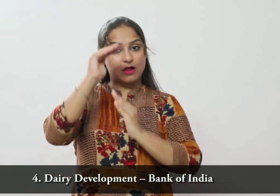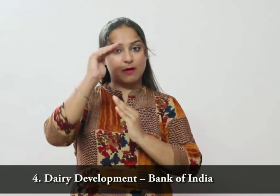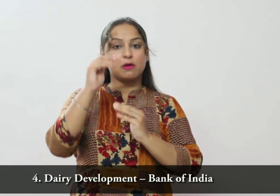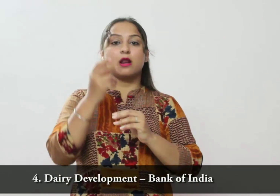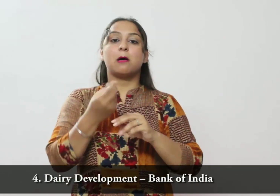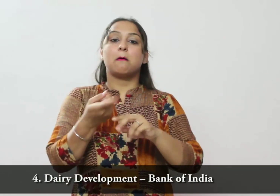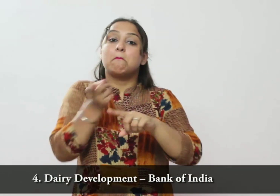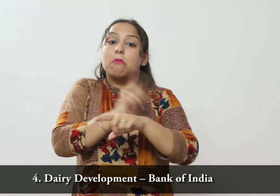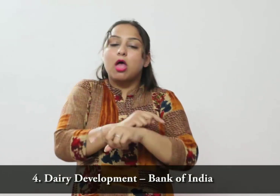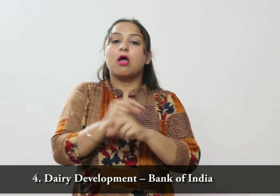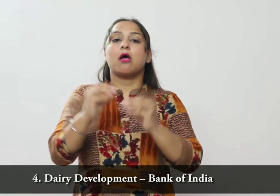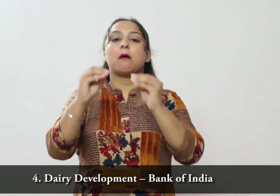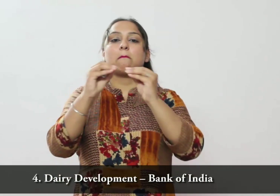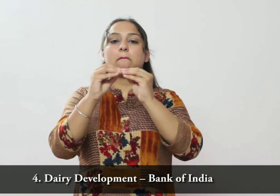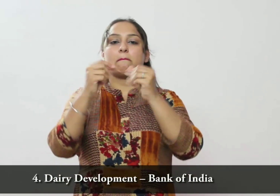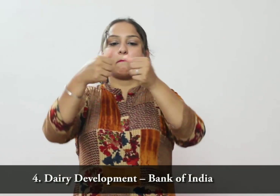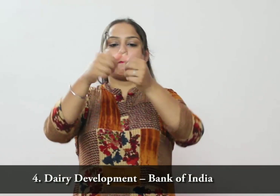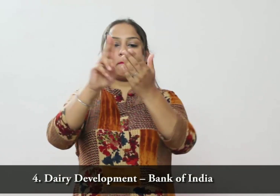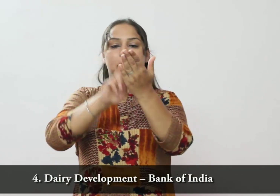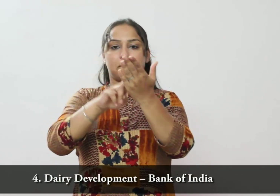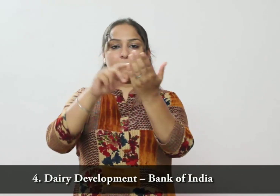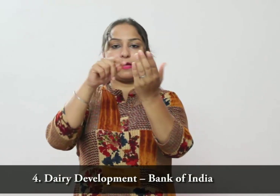विकास बैंक ऑफ इंडिया।